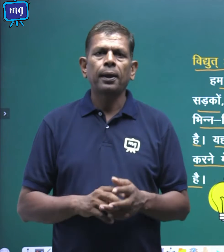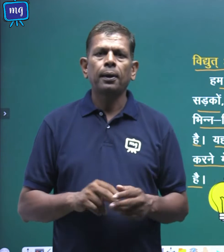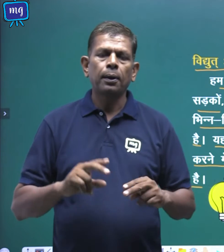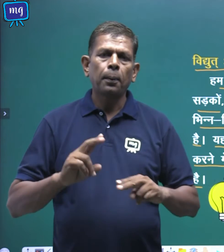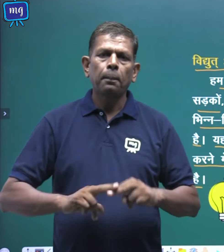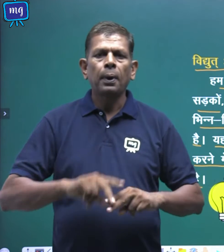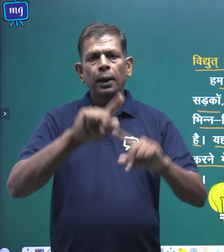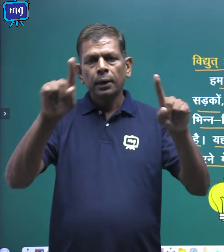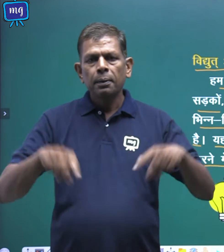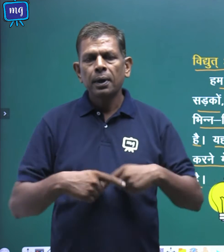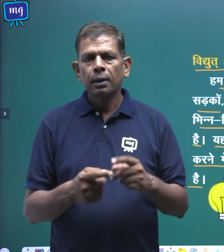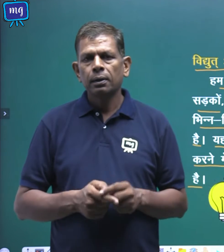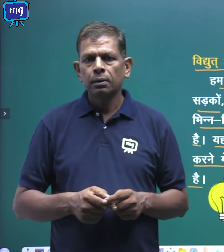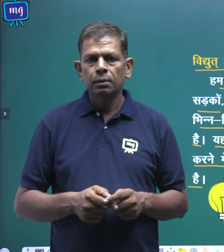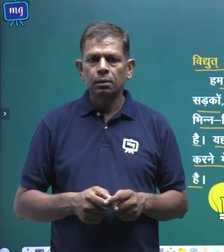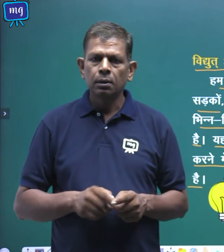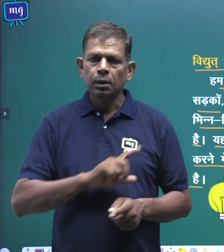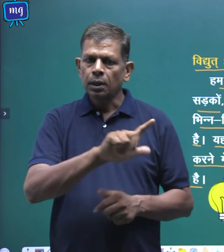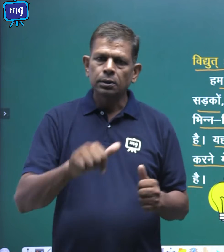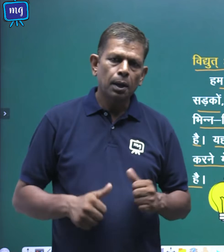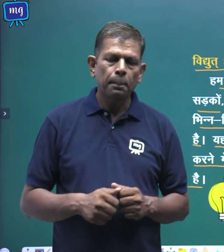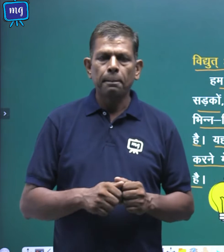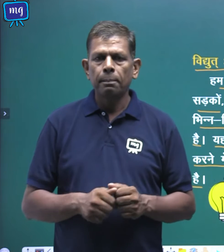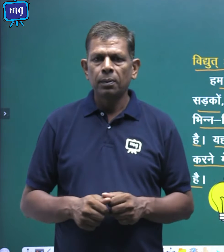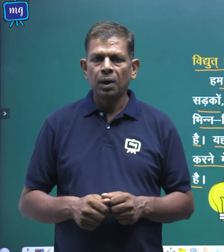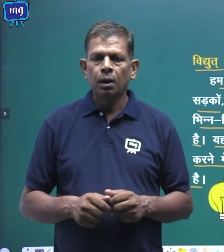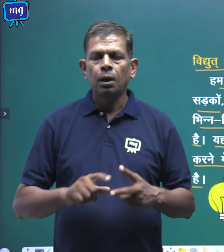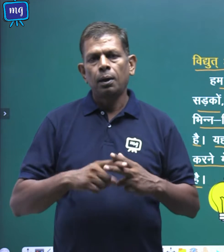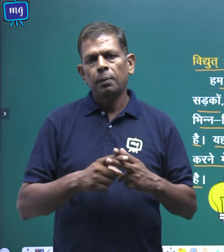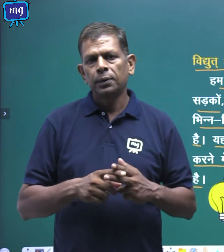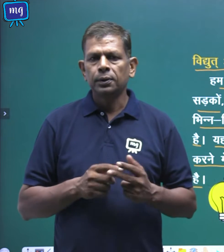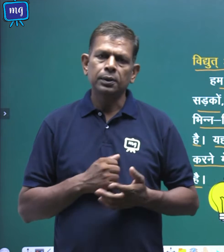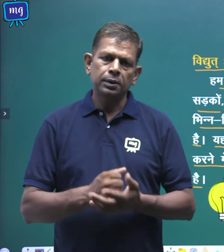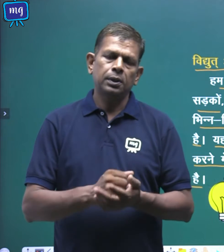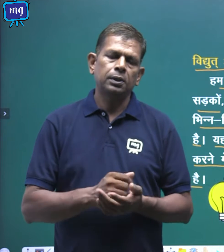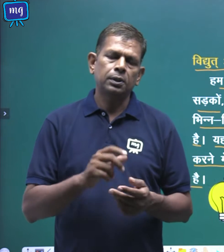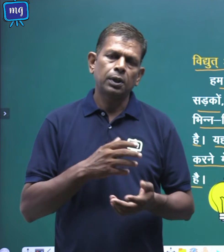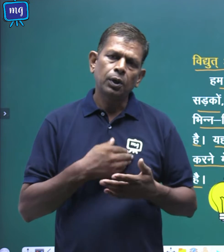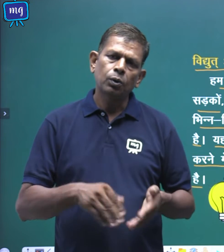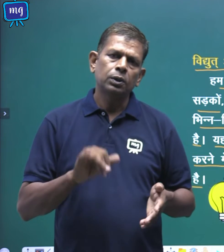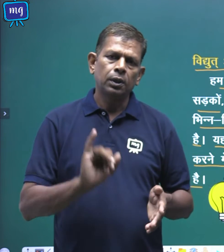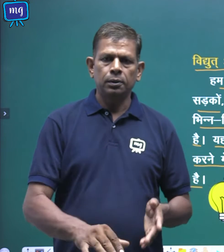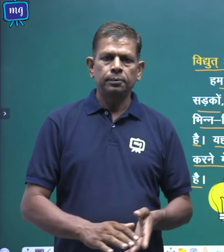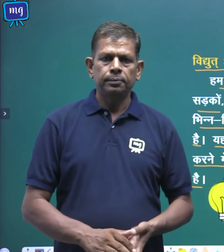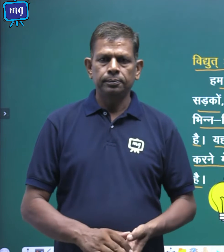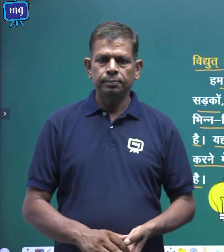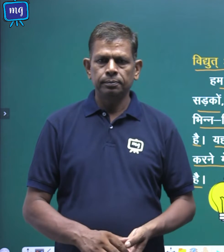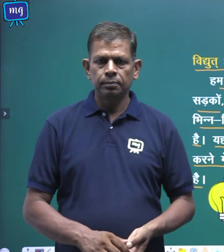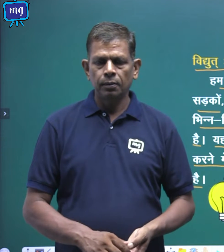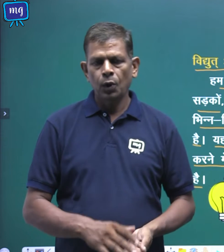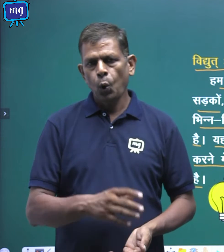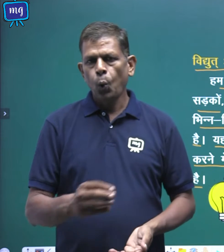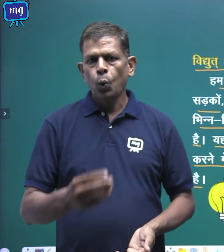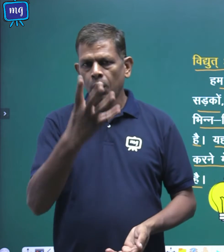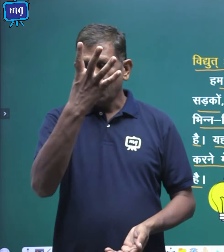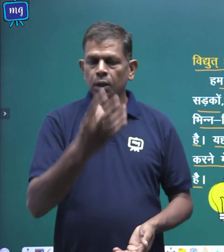फैक्ट्री में ये सब विद्युत की सहायता से ही होते हैं। और